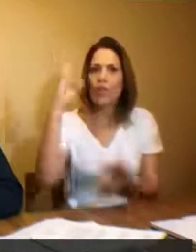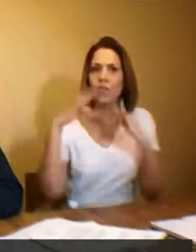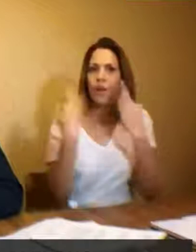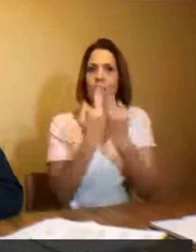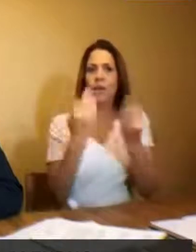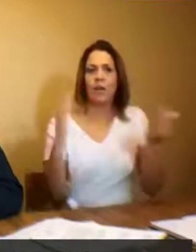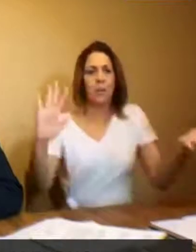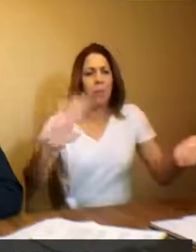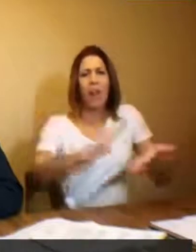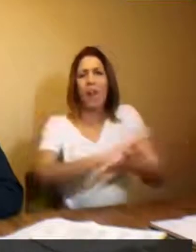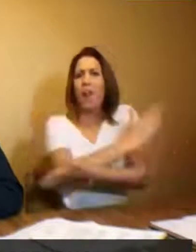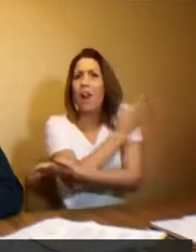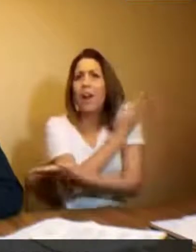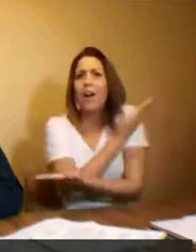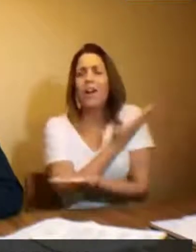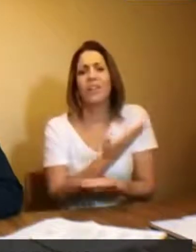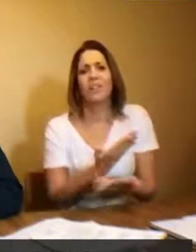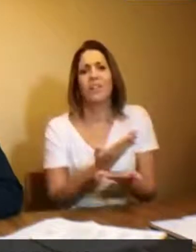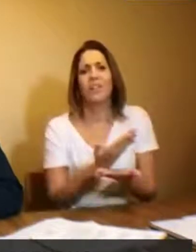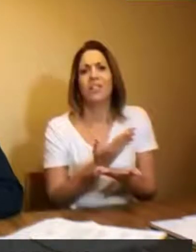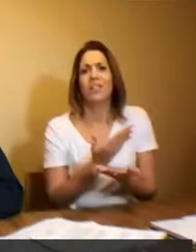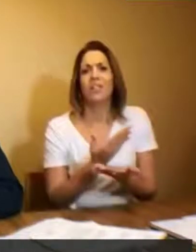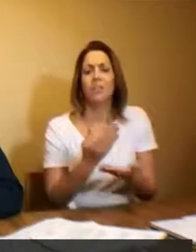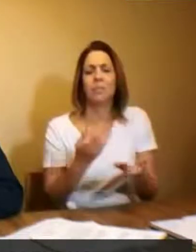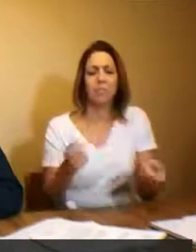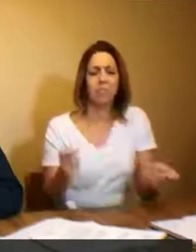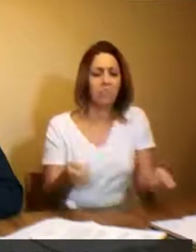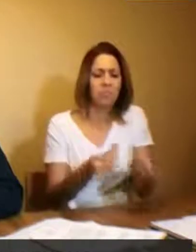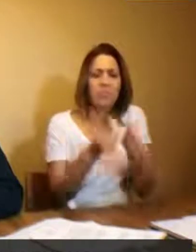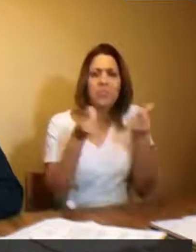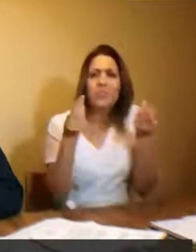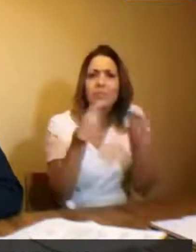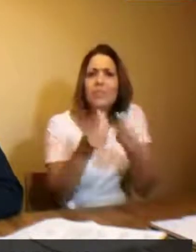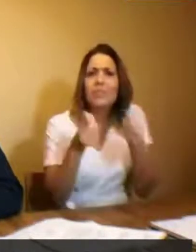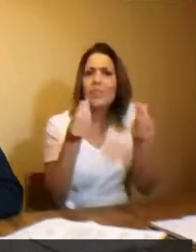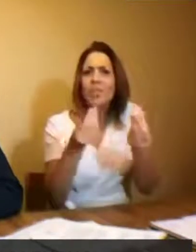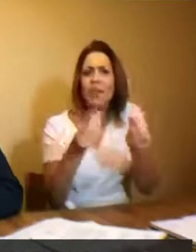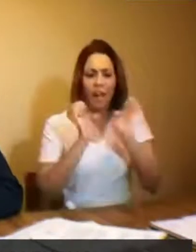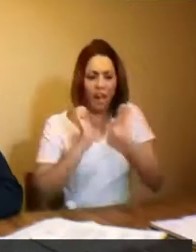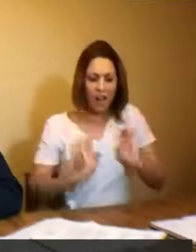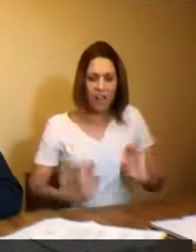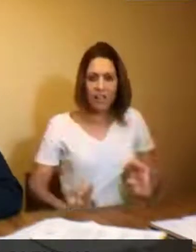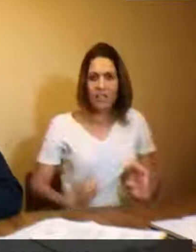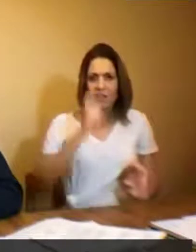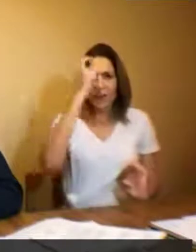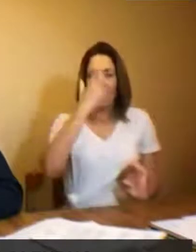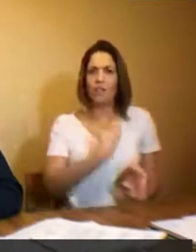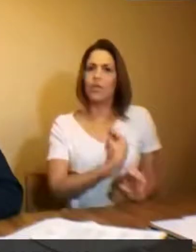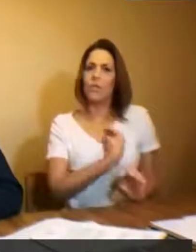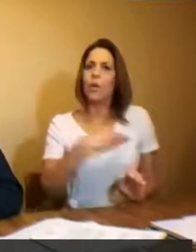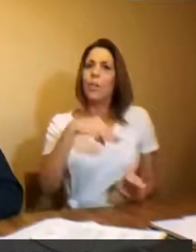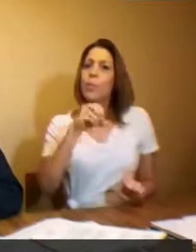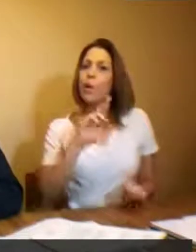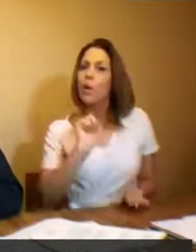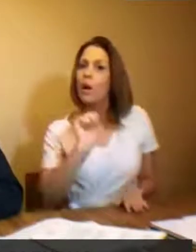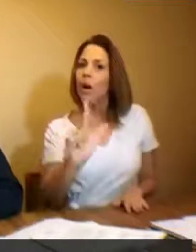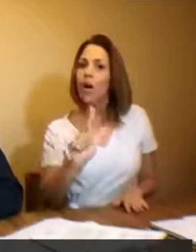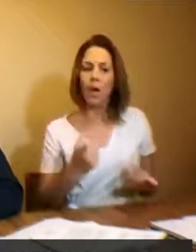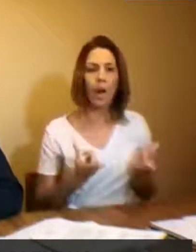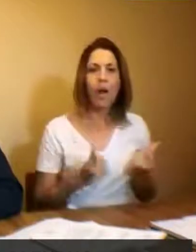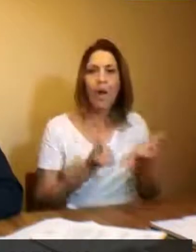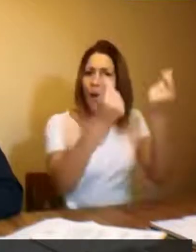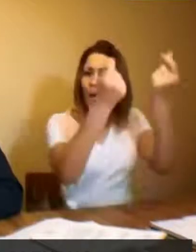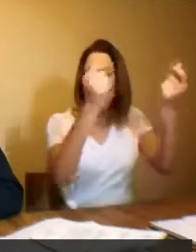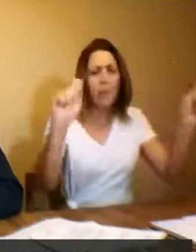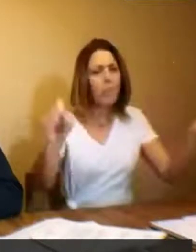desgastados, mergulhar no país numa mais profunda crise ética, moral e econômica, nunca